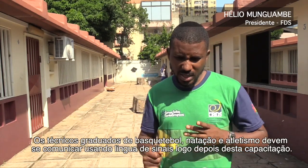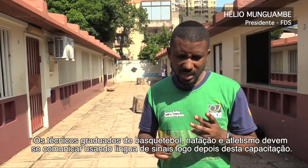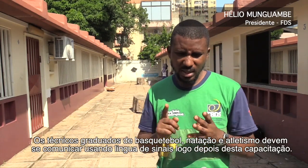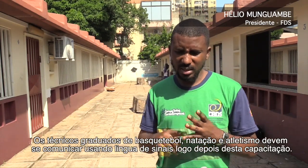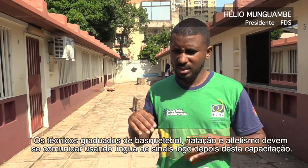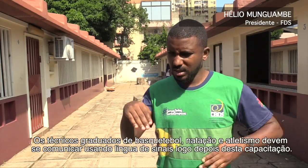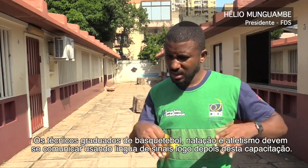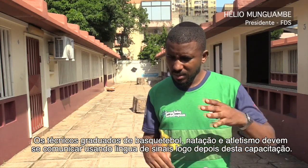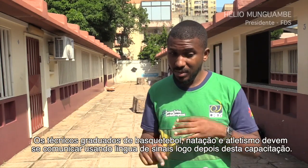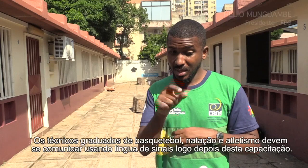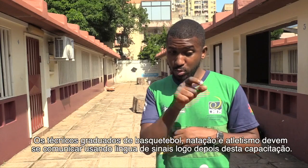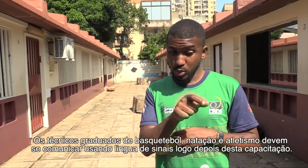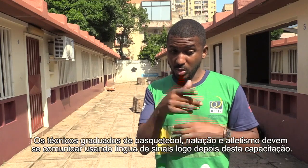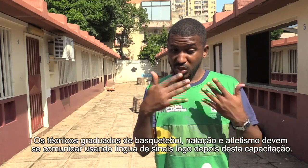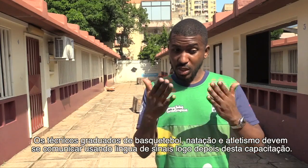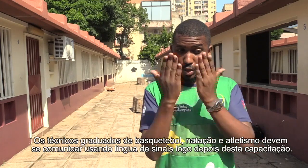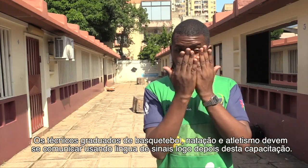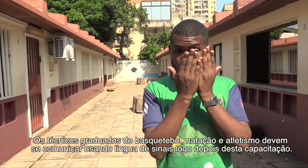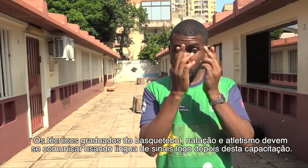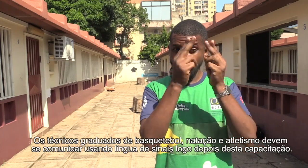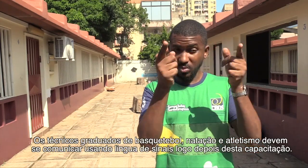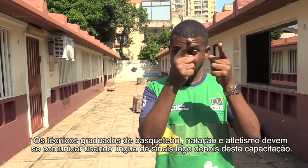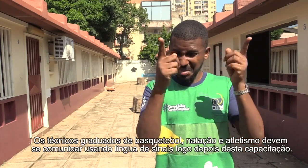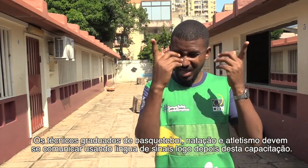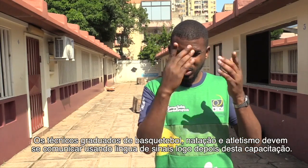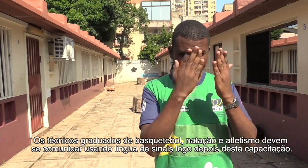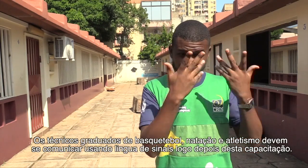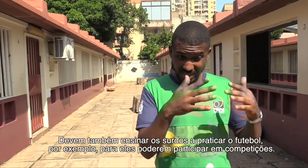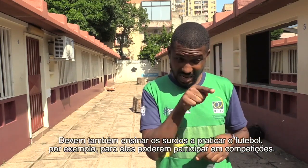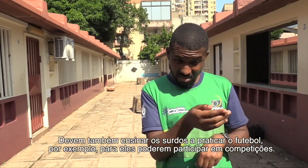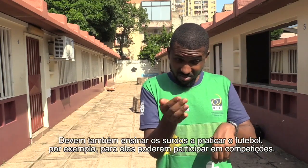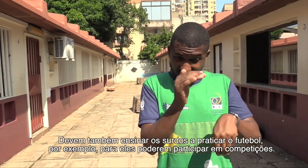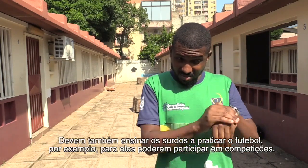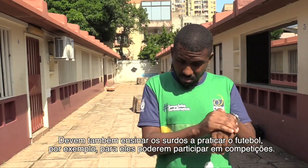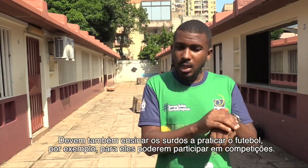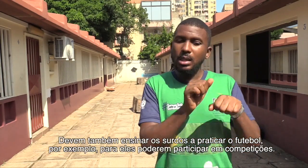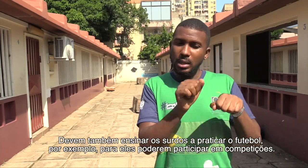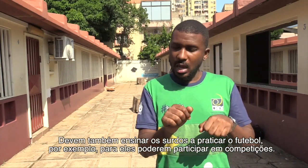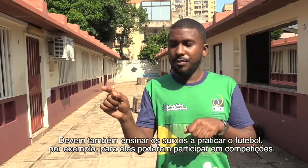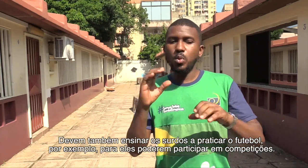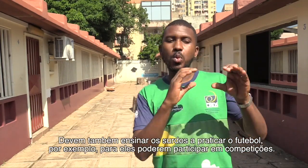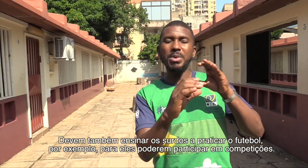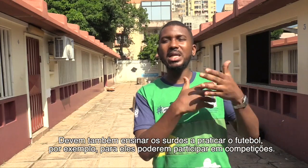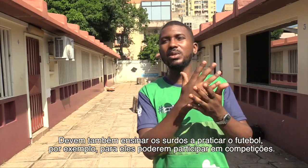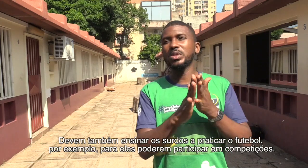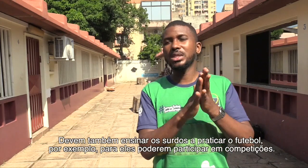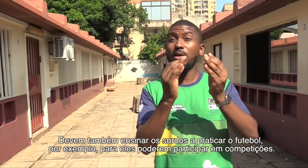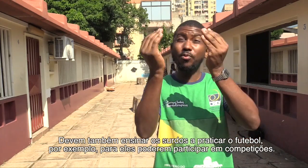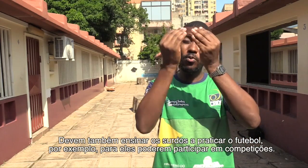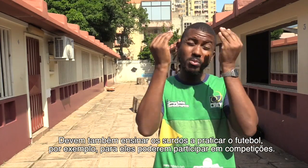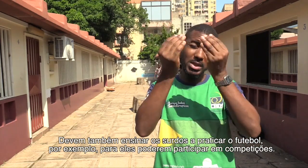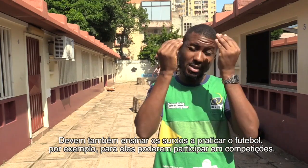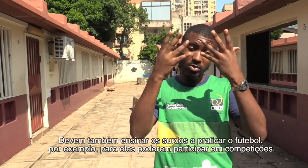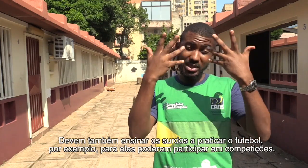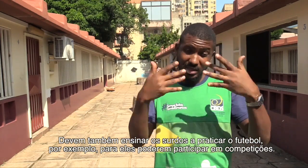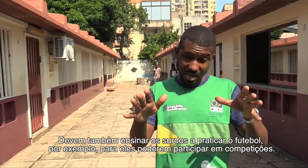se comunicar usando a língua de sinais, logo depois desta capacitação. Devem também ensinar os surdos a praticar o